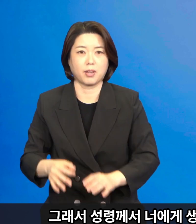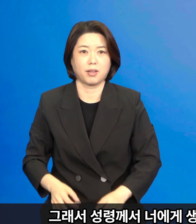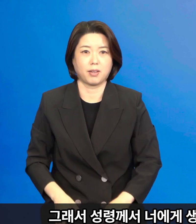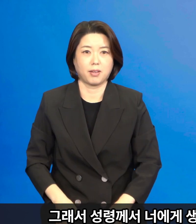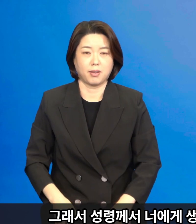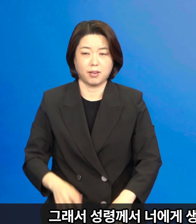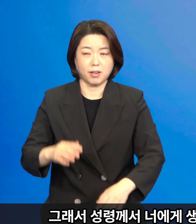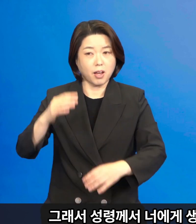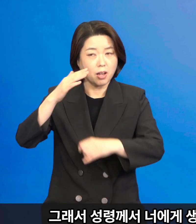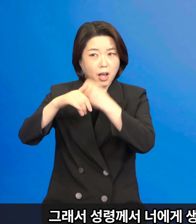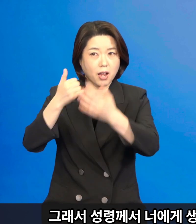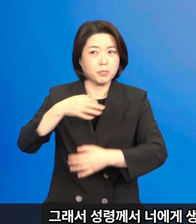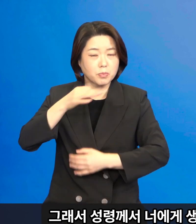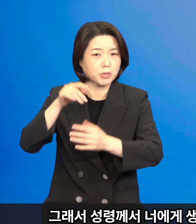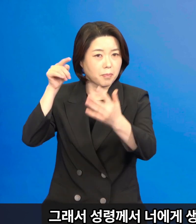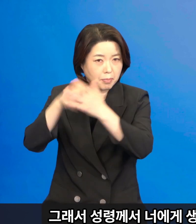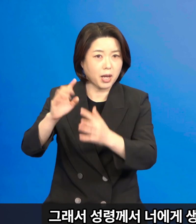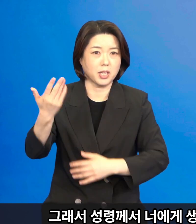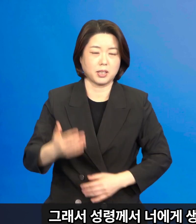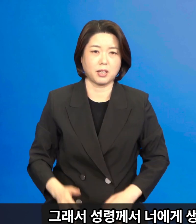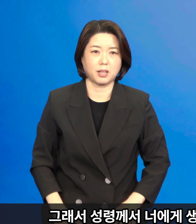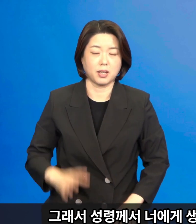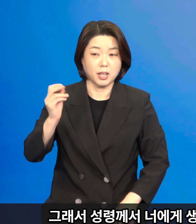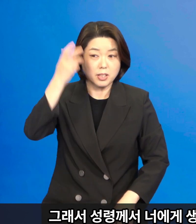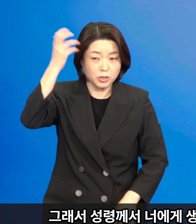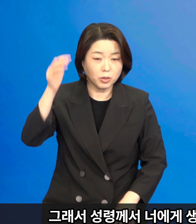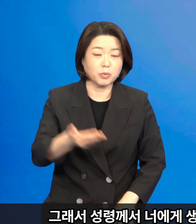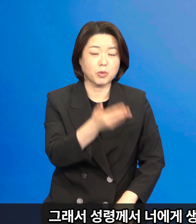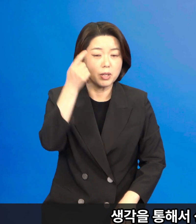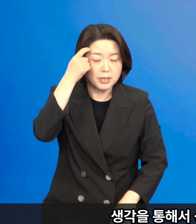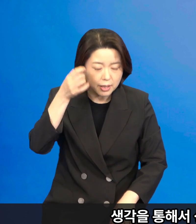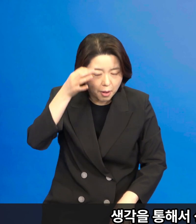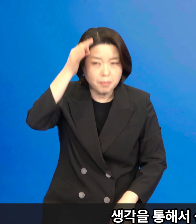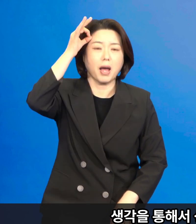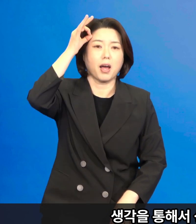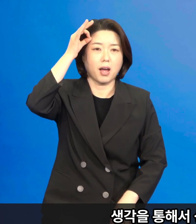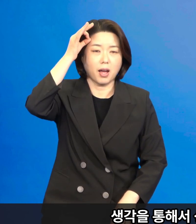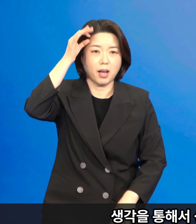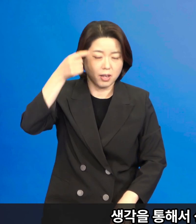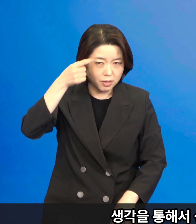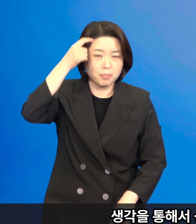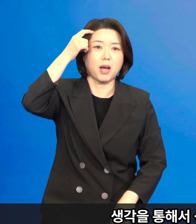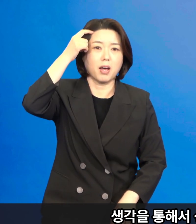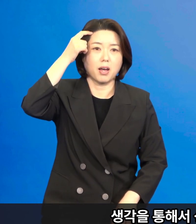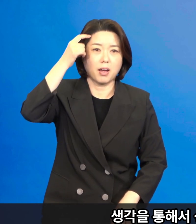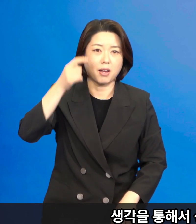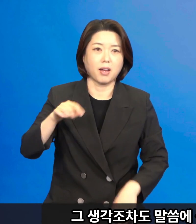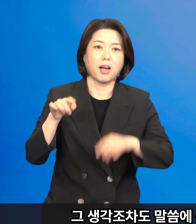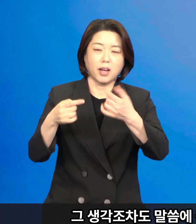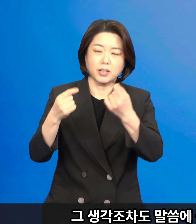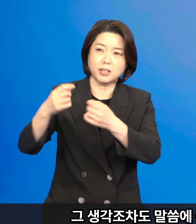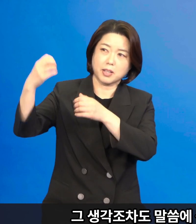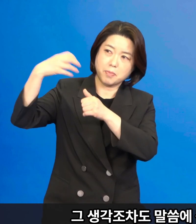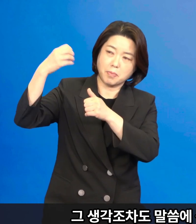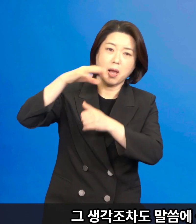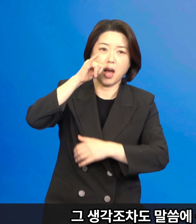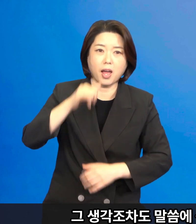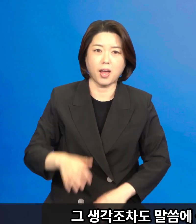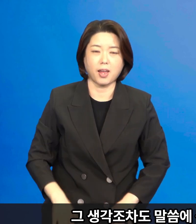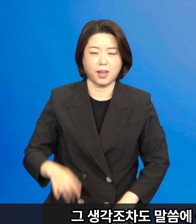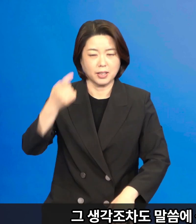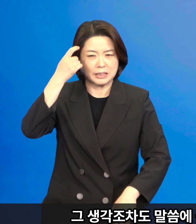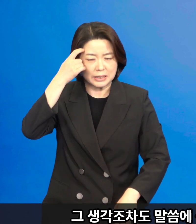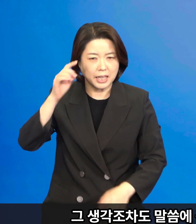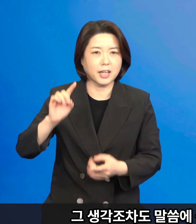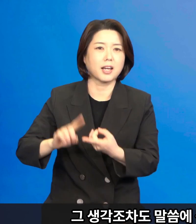그래서 성령께서 너에게 생각나게 하실 것이다 라고 말씀하셨죠. 생각을 통해서 성령을 또한 말씀을 하시는데 그